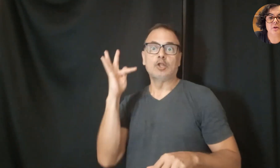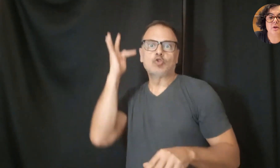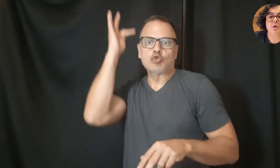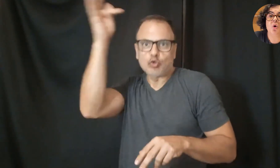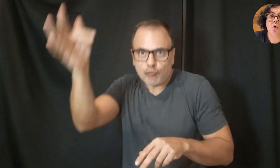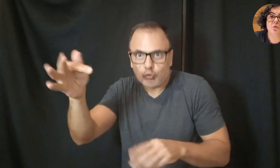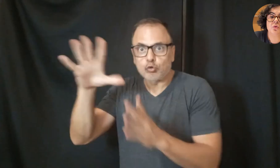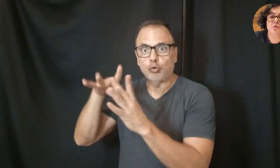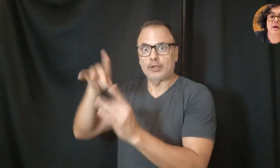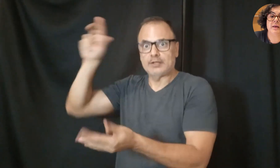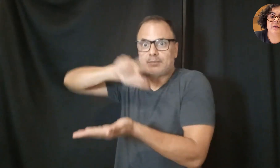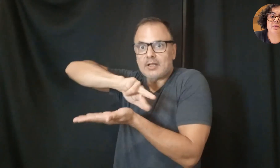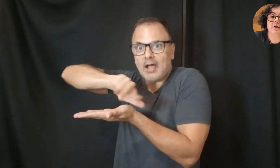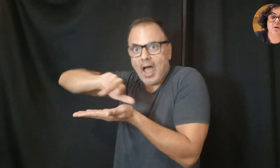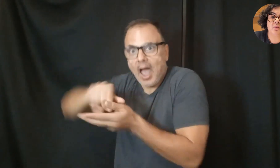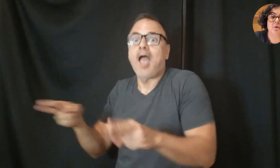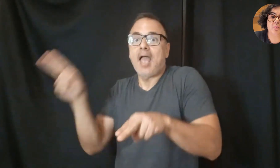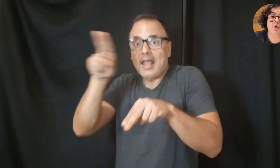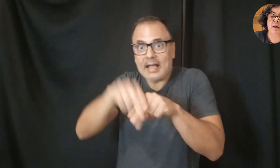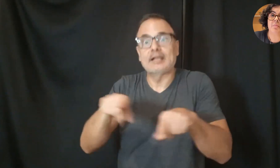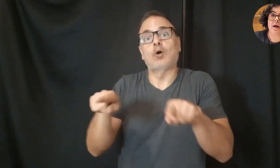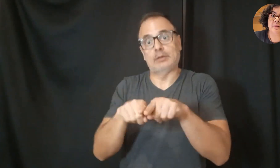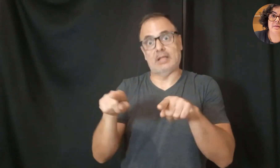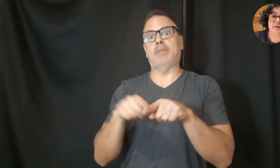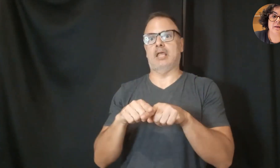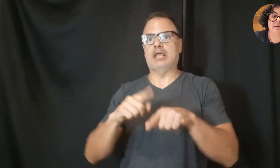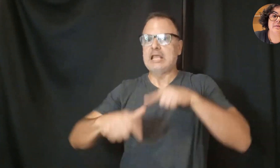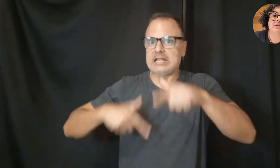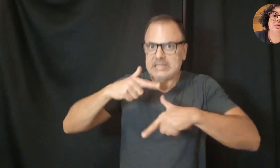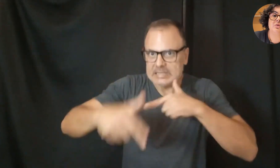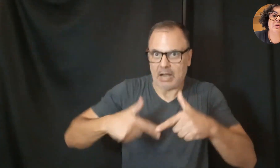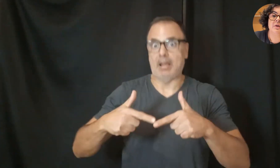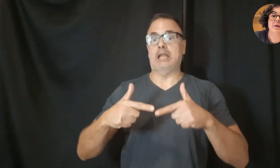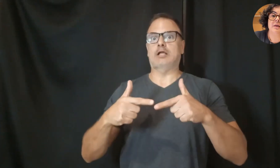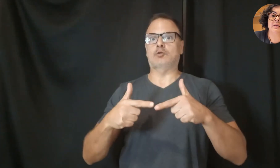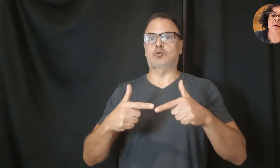e outros ainda virão, porém mais esclarecidos,